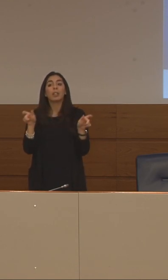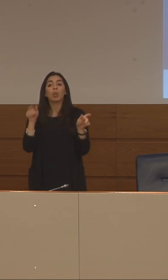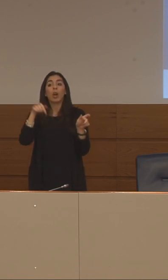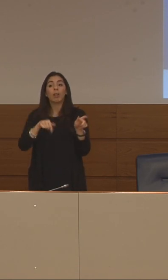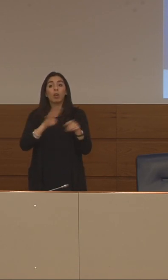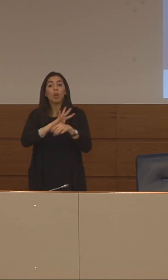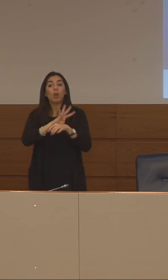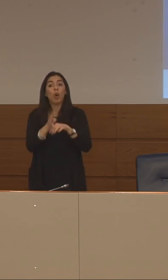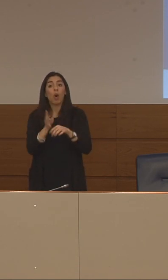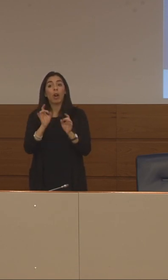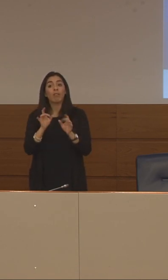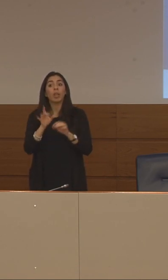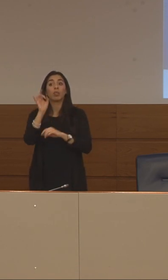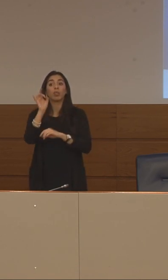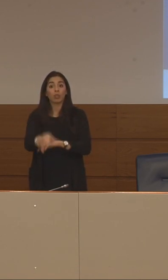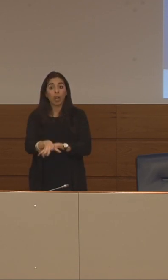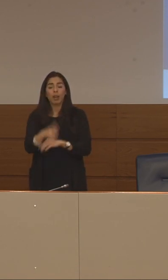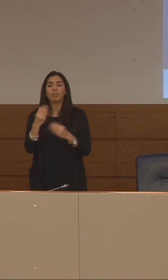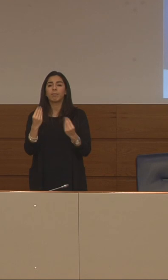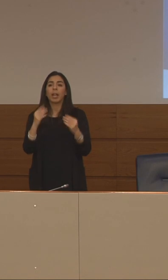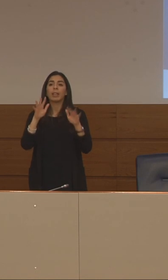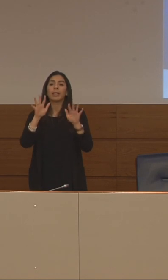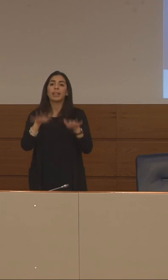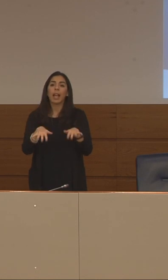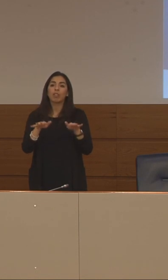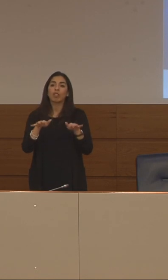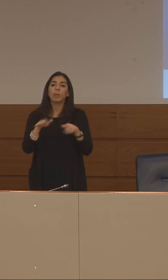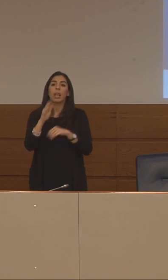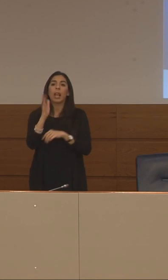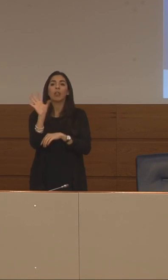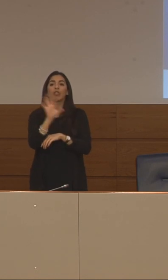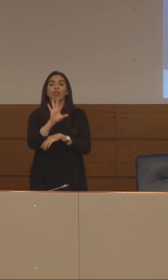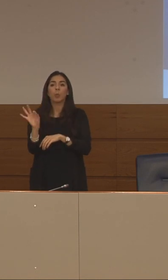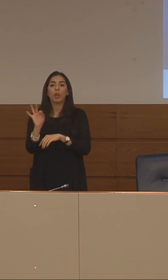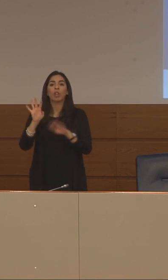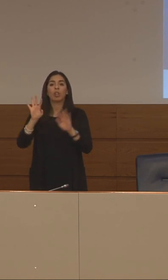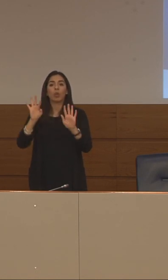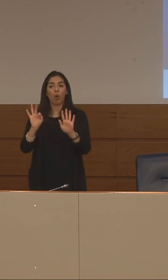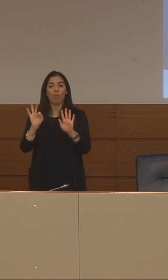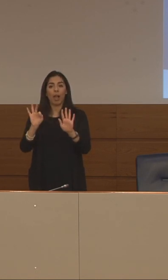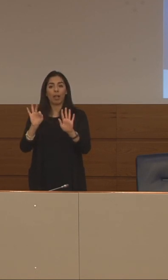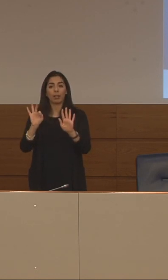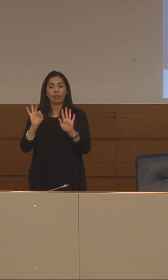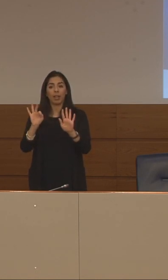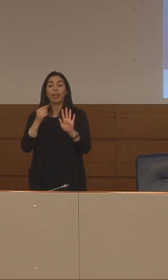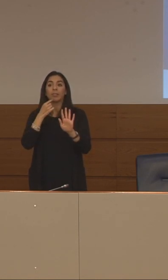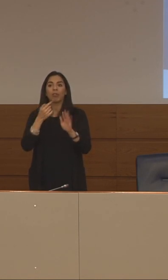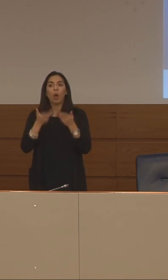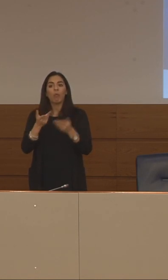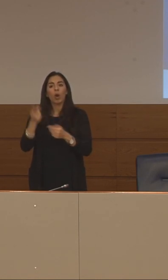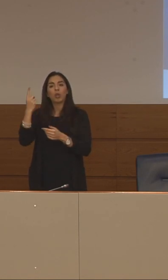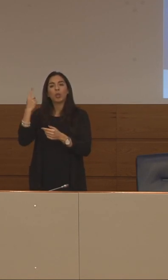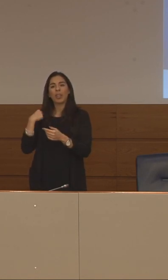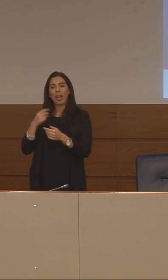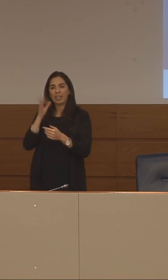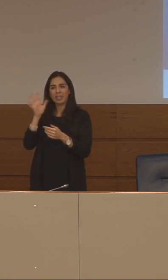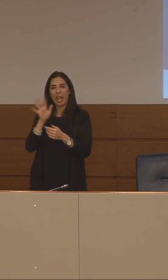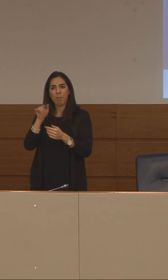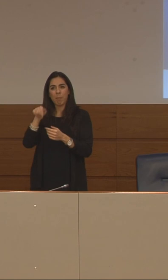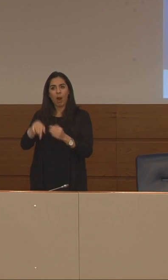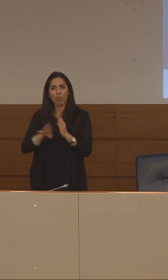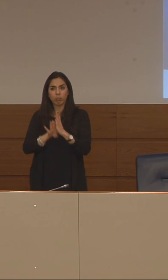sono 10.590 vi dicevo di questo incremento rispetto a ieri è dovuto essenzialmente al fatto